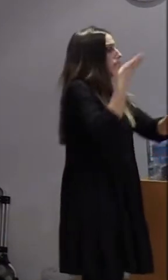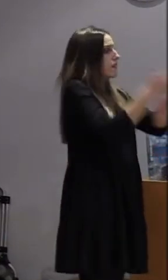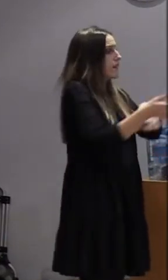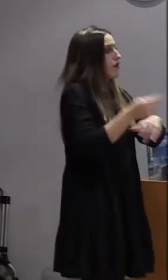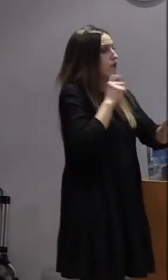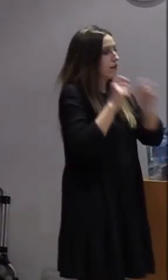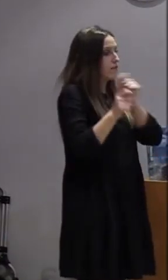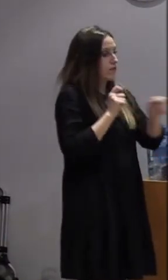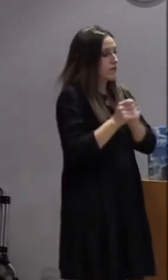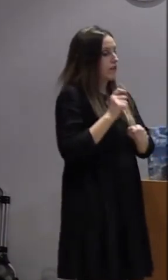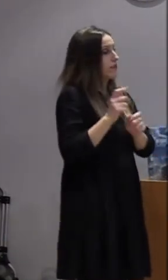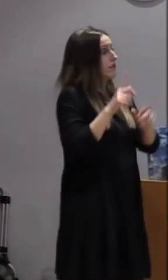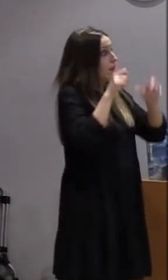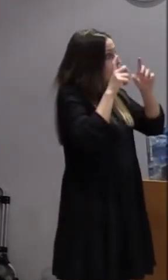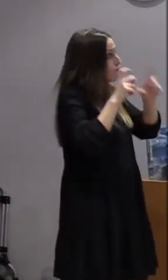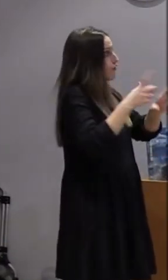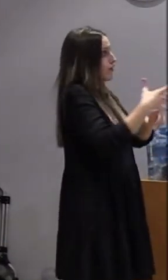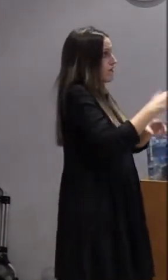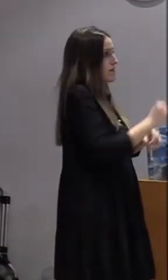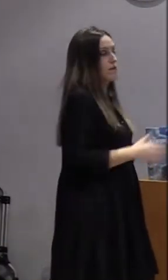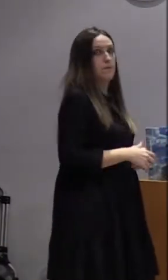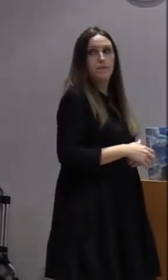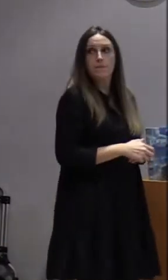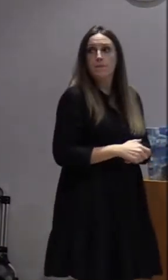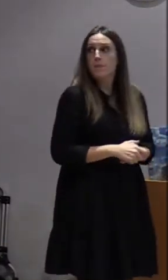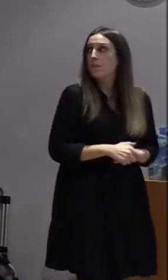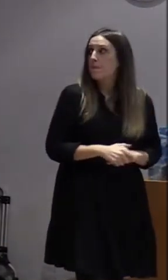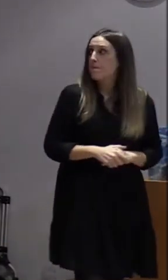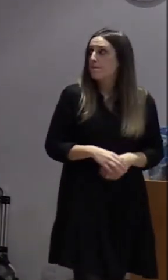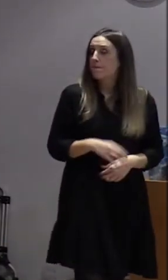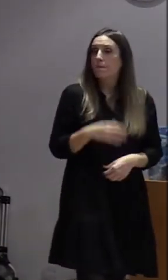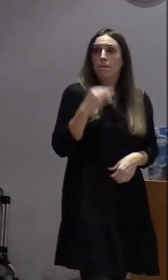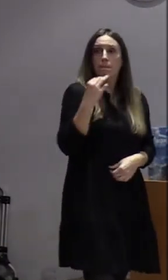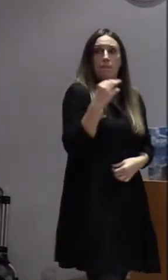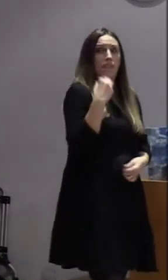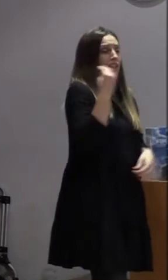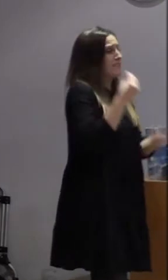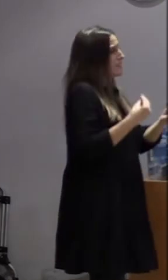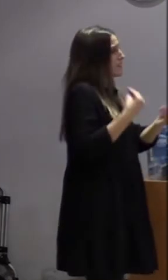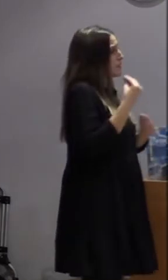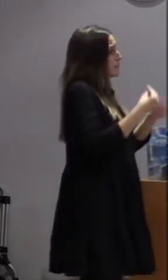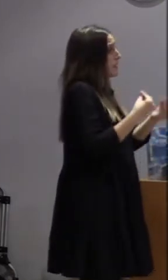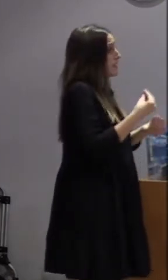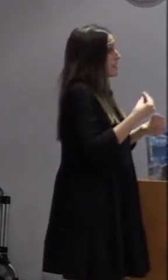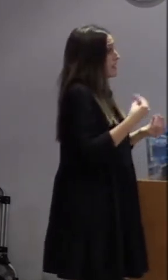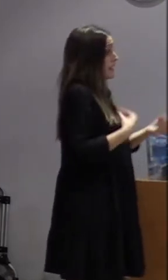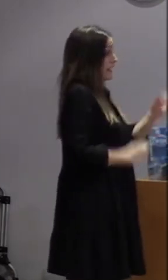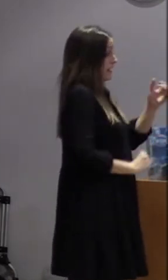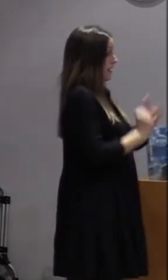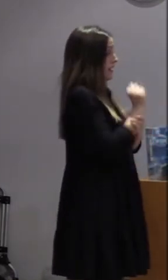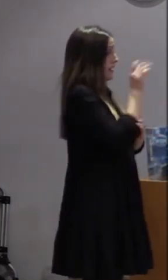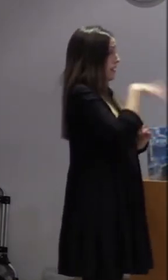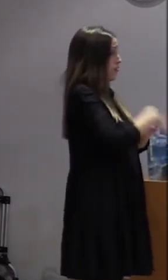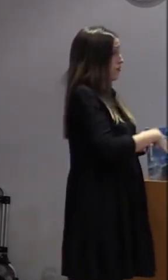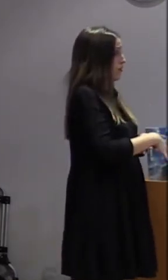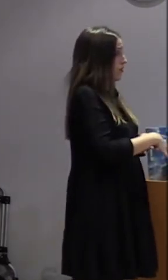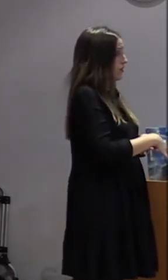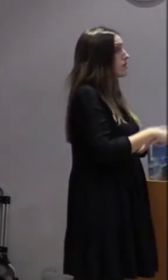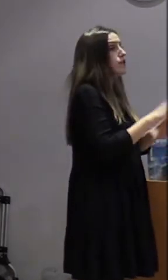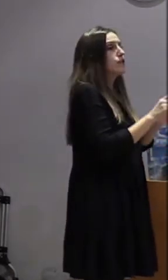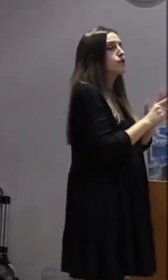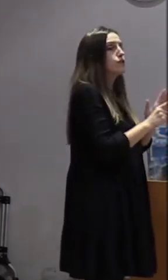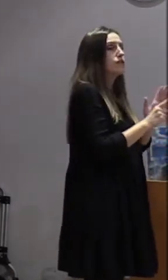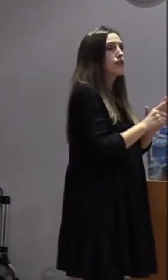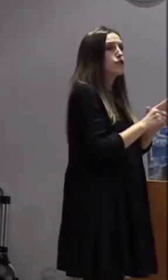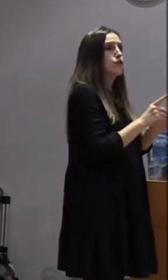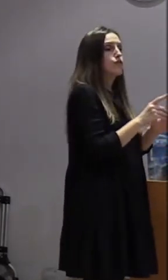se llegó a hacer estas fotografías. Se cree que la erupción del Krakatoa ha sido, eso es un dato para que os deis cuenta